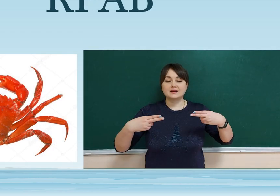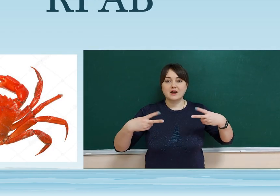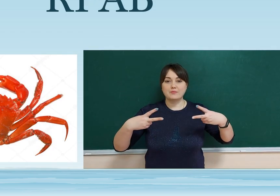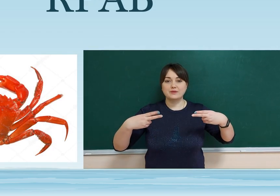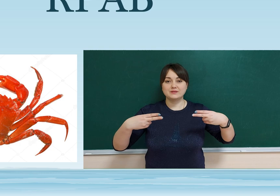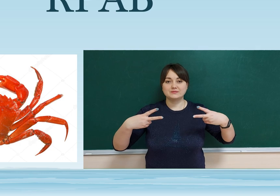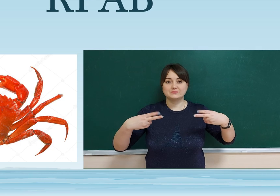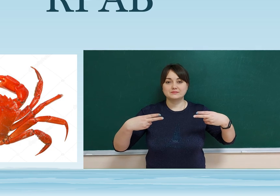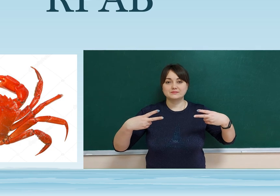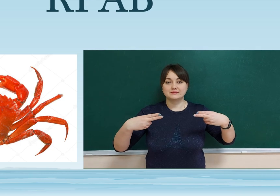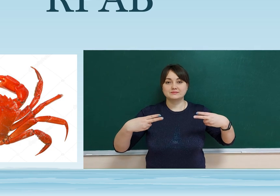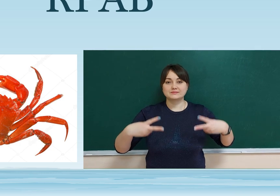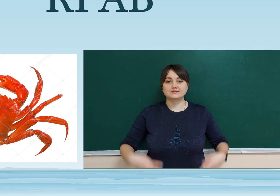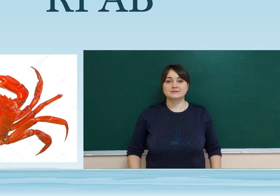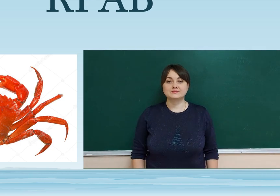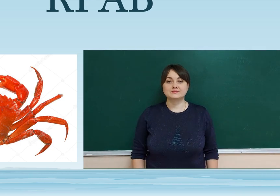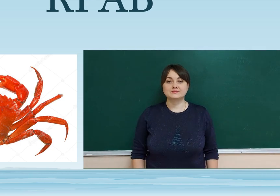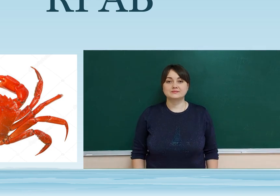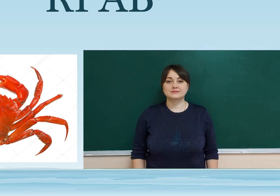краб